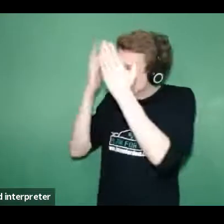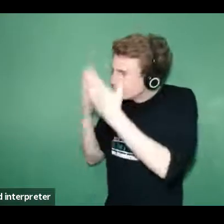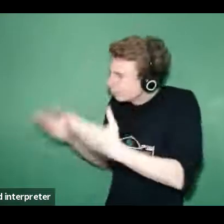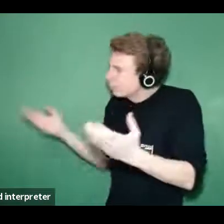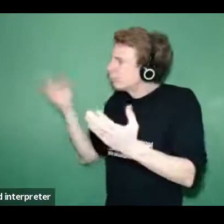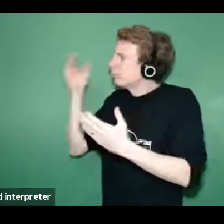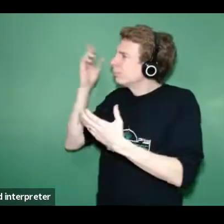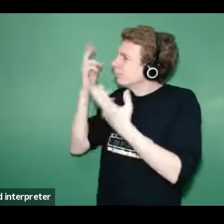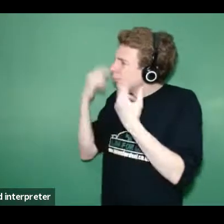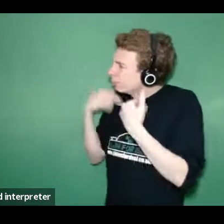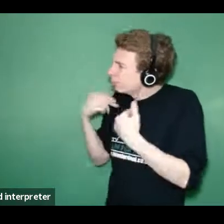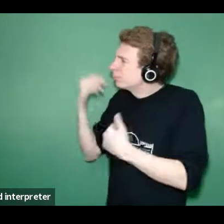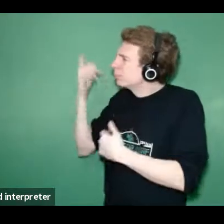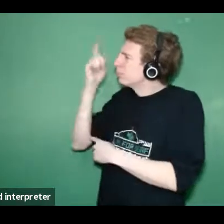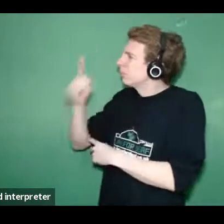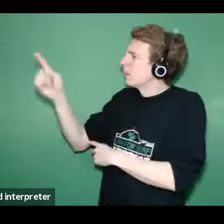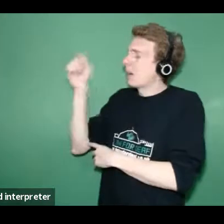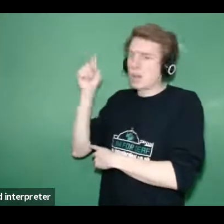فإذا